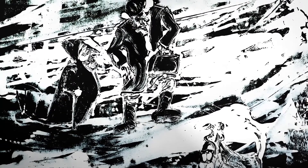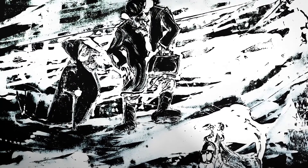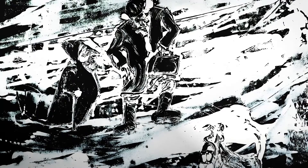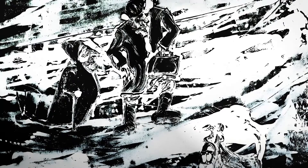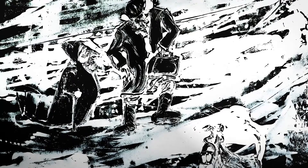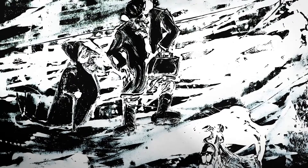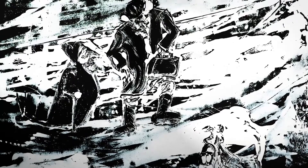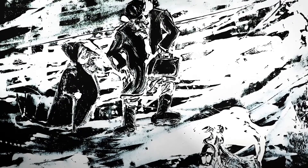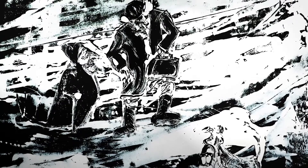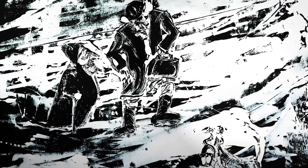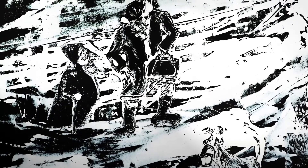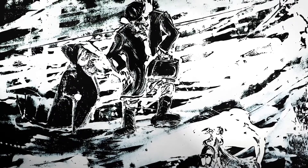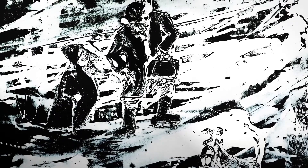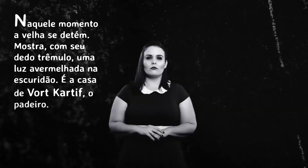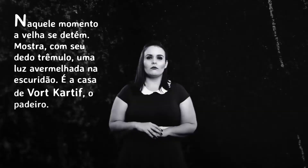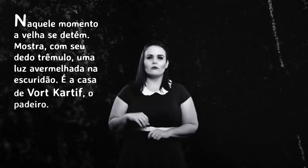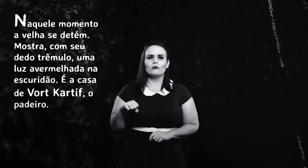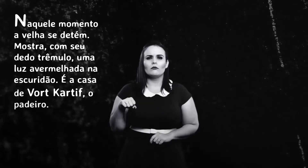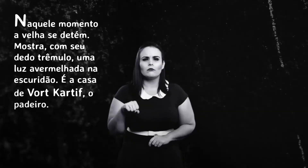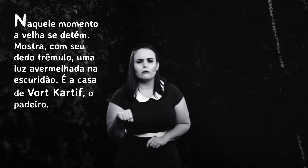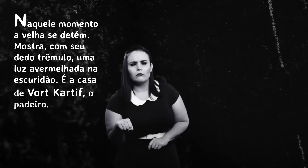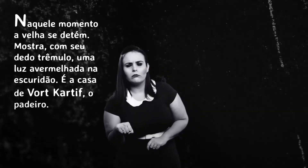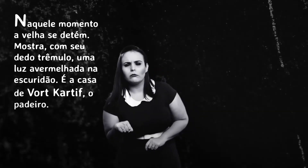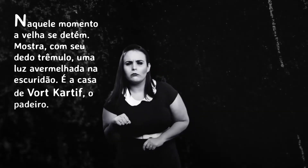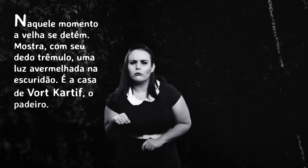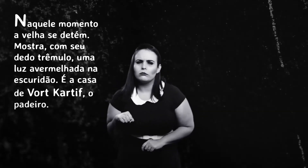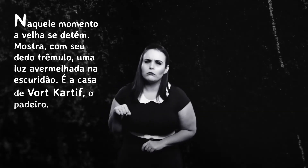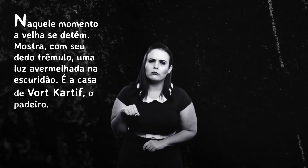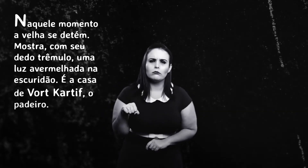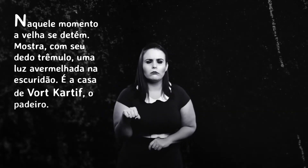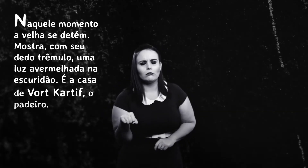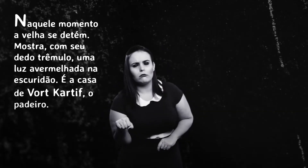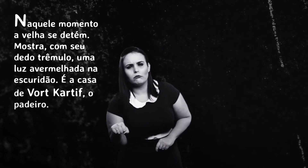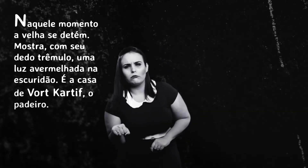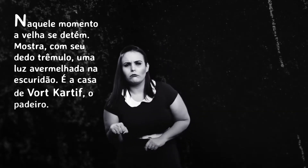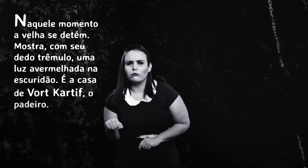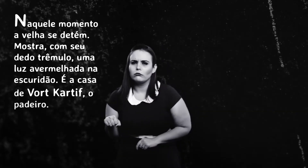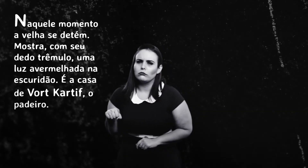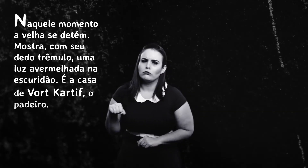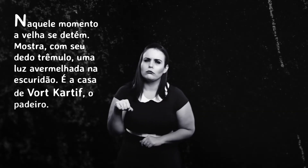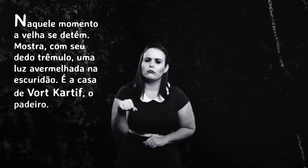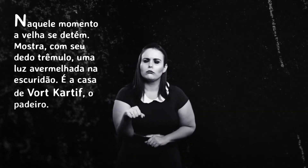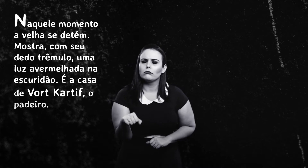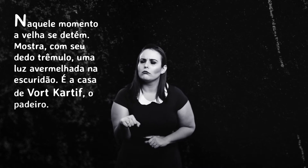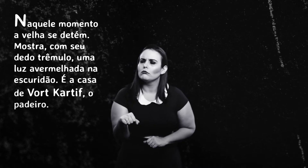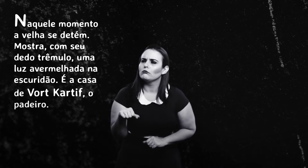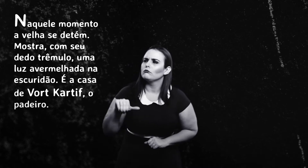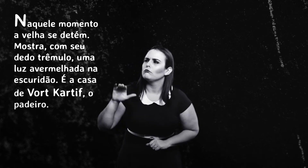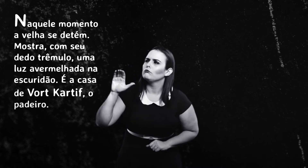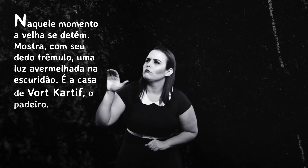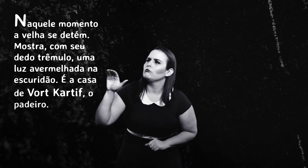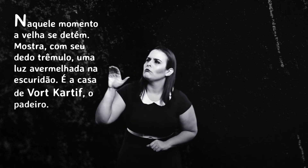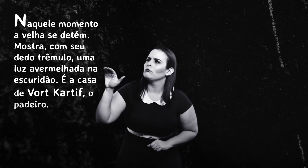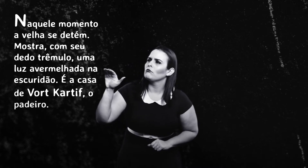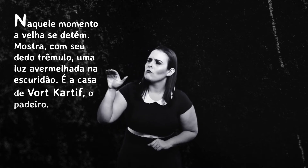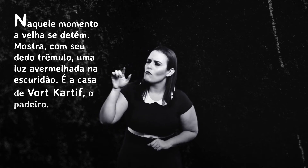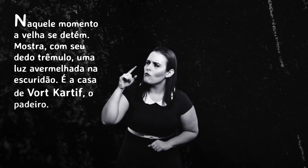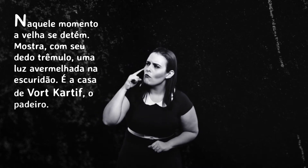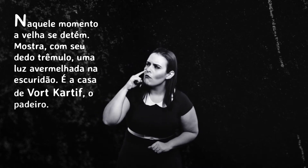pedregoso caminho. Naquele momento, a velha se detém. Mostra com seu dedo trêmulo uma luz